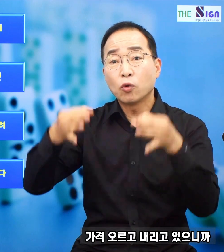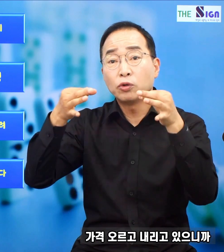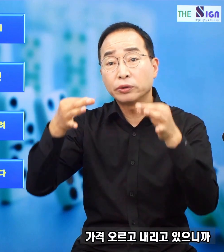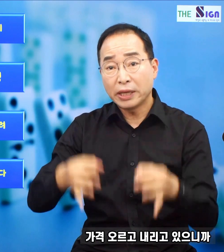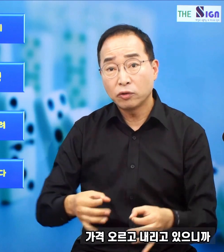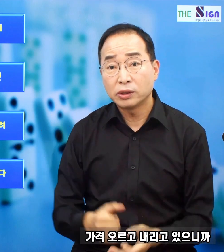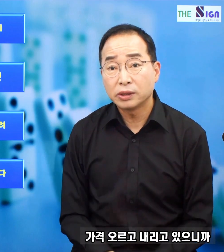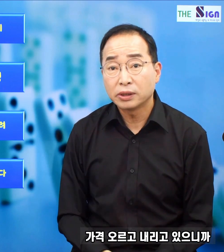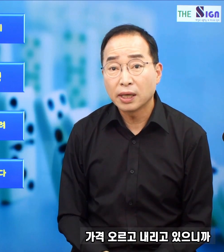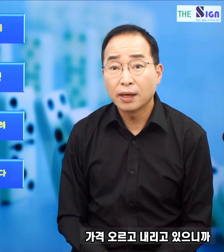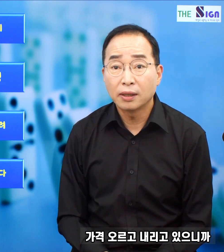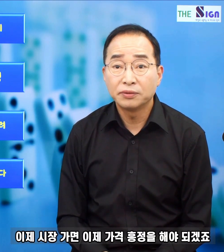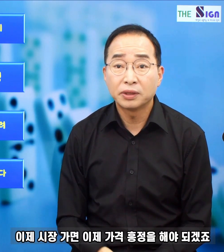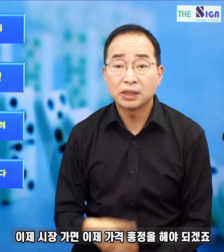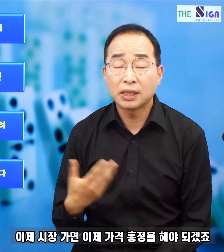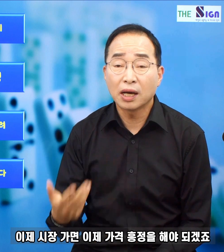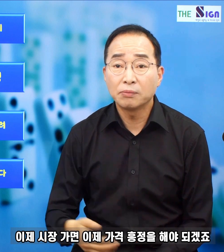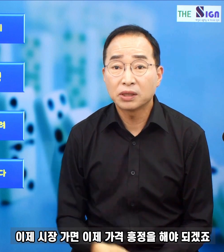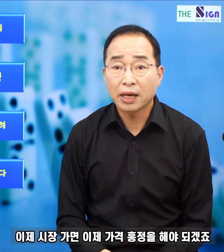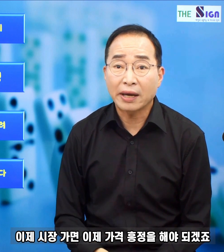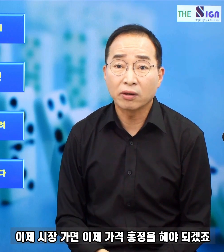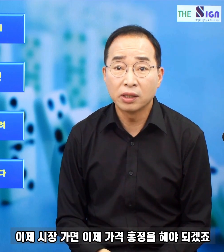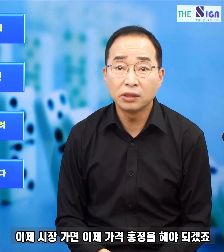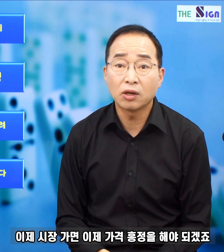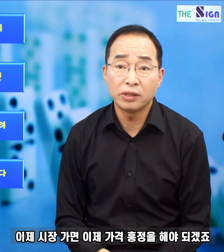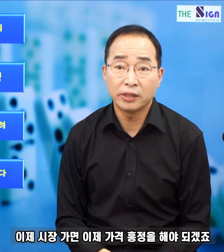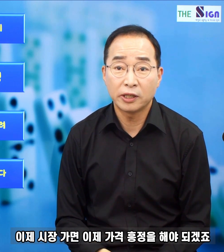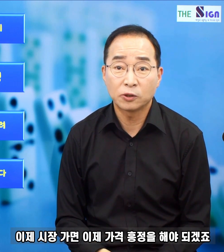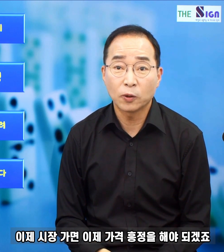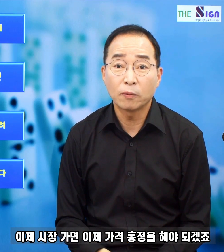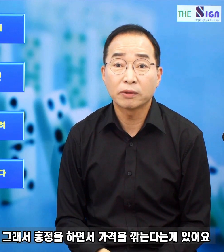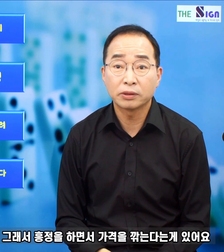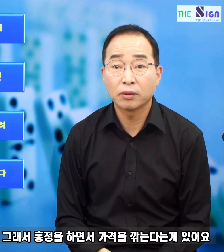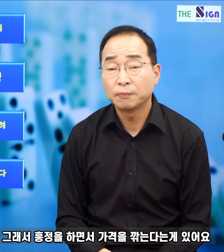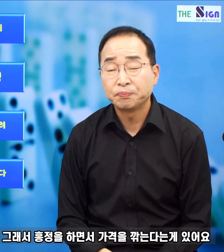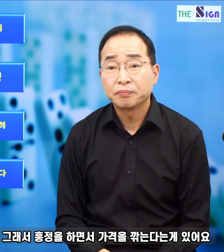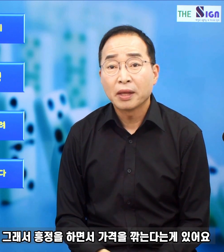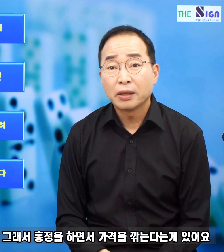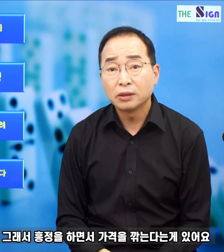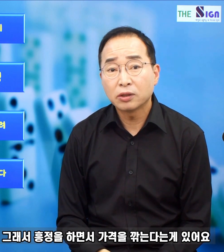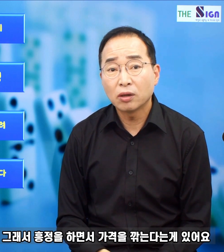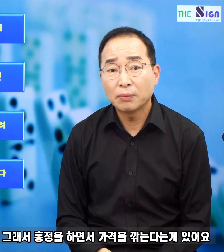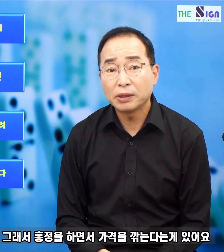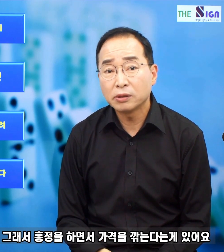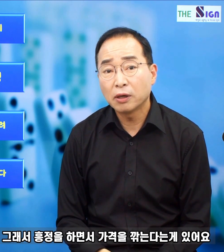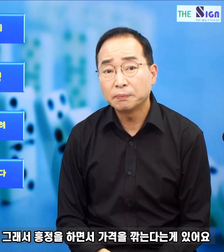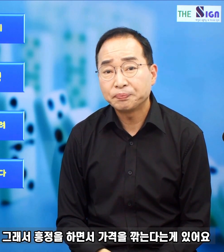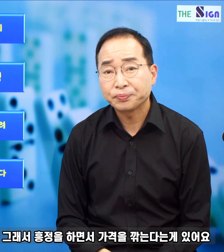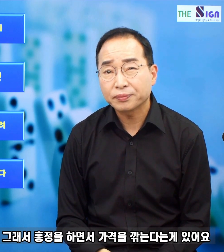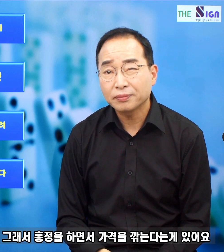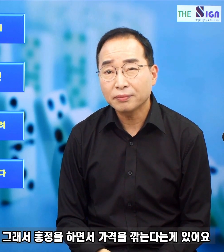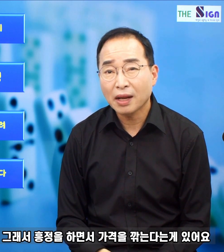오르고 내리고 했으니까 이제 시장 가면 이제 가격 흥정을 해야 되겠죠. 그래서 흥정을 하면서